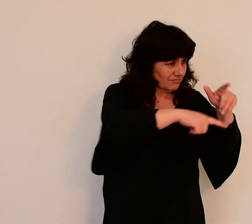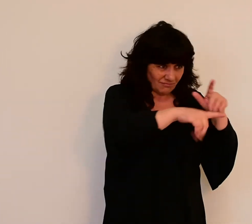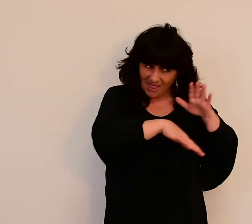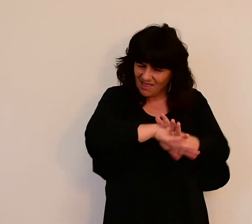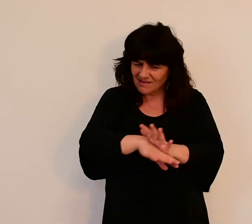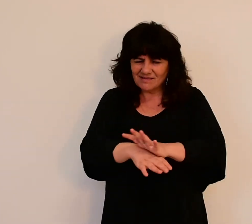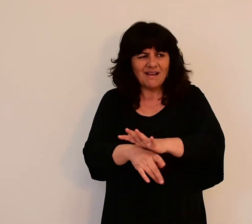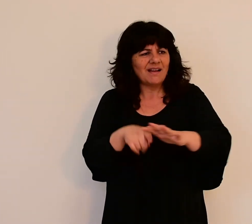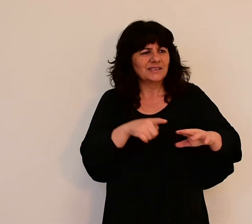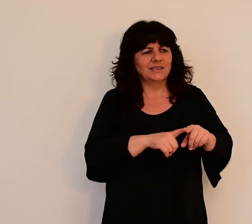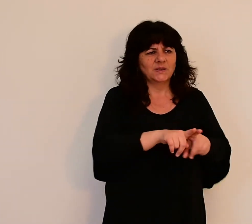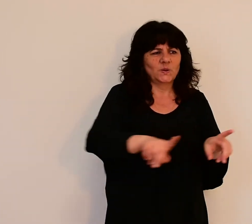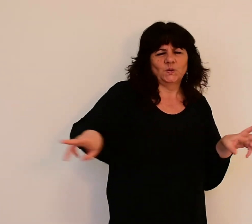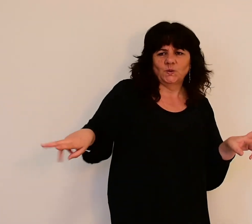le lion et le dragon.